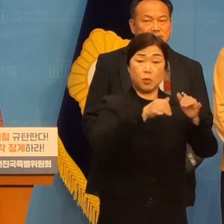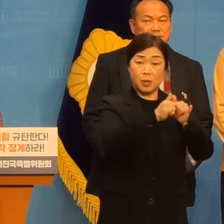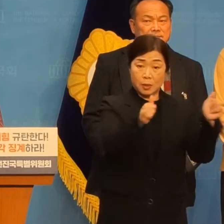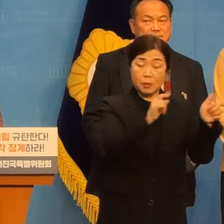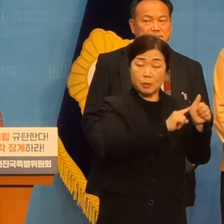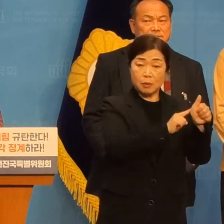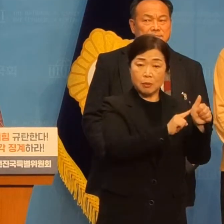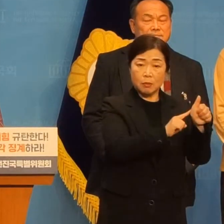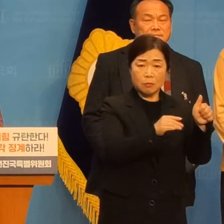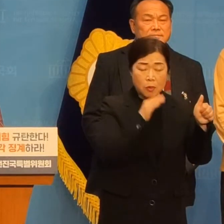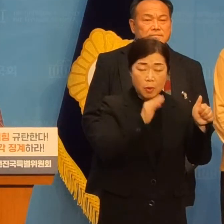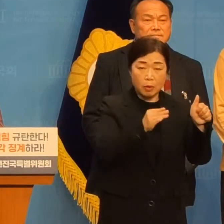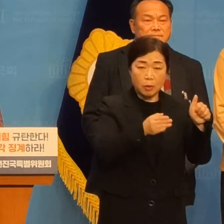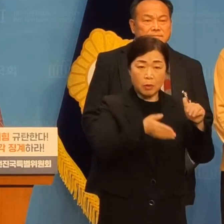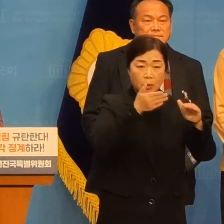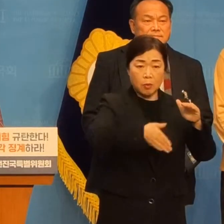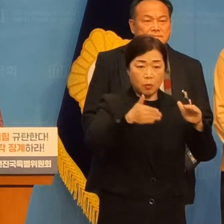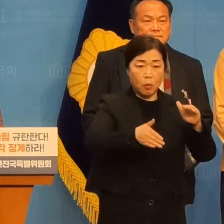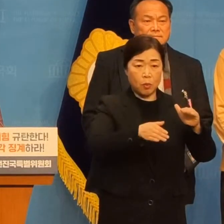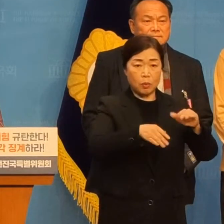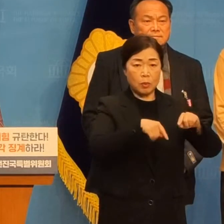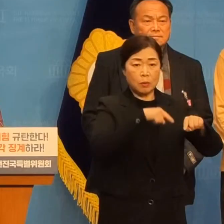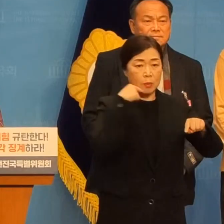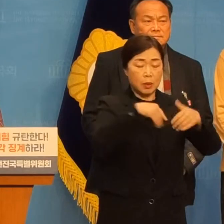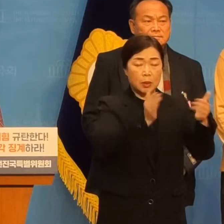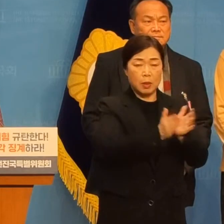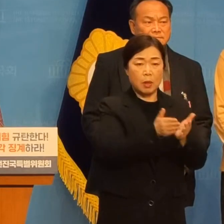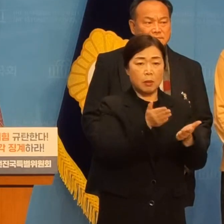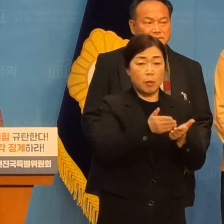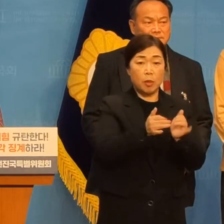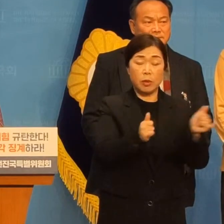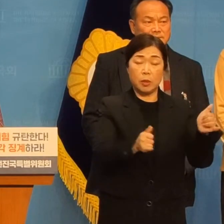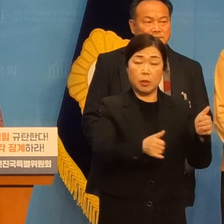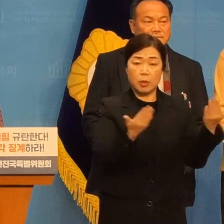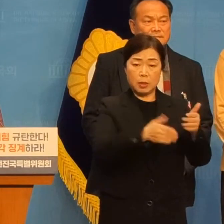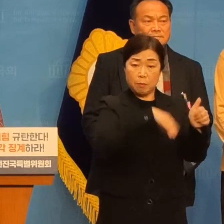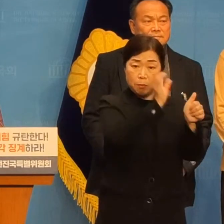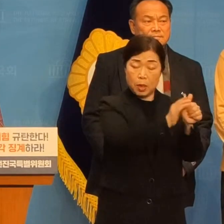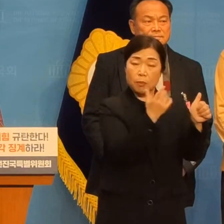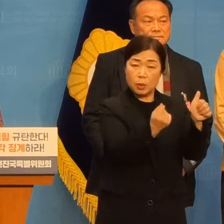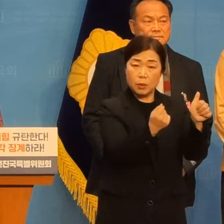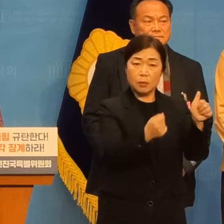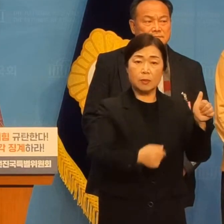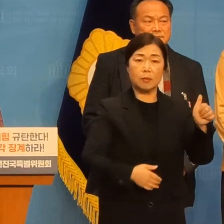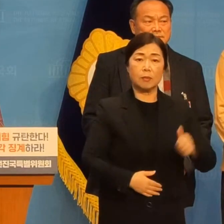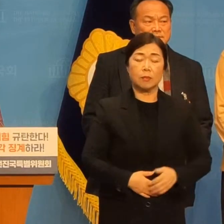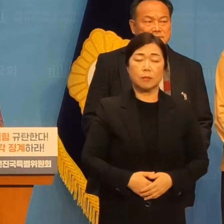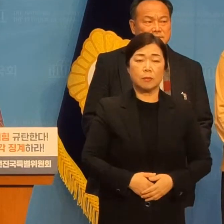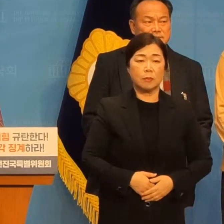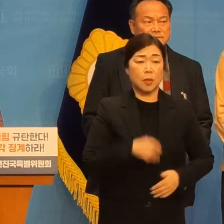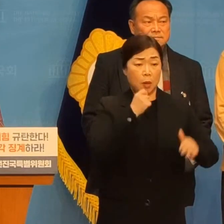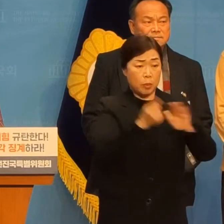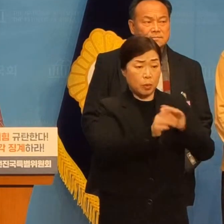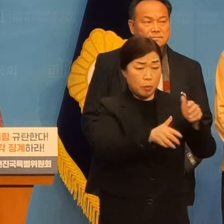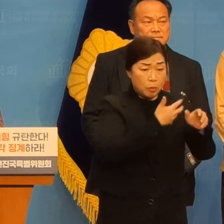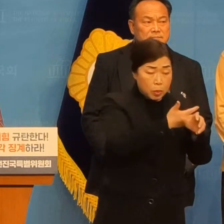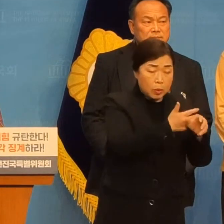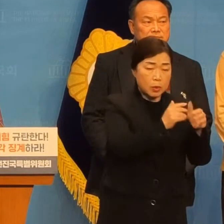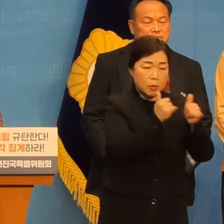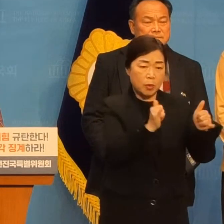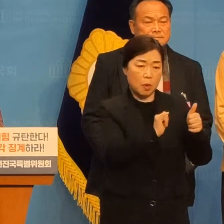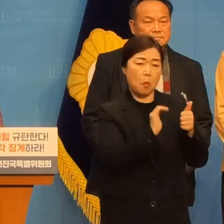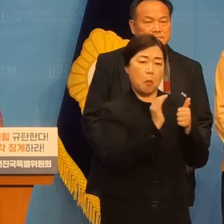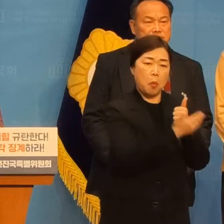공당의 대변인이라는 사실이 참담합니다. 자당이 배출한 내란 우두머리를 오냐오냐